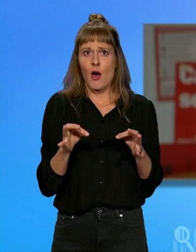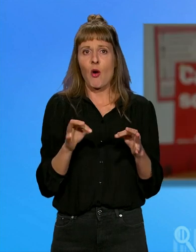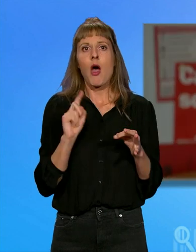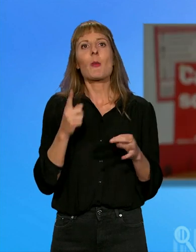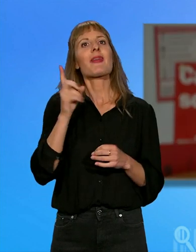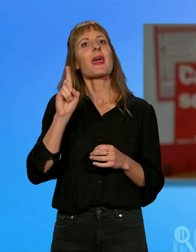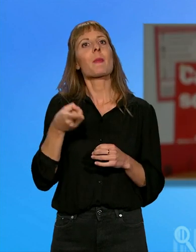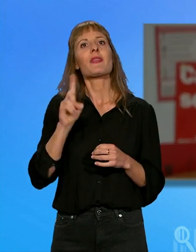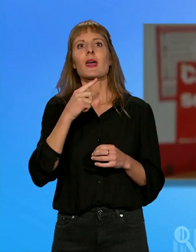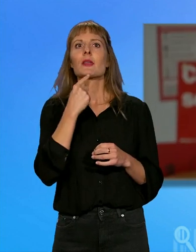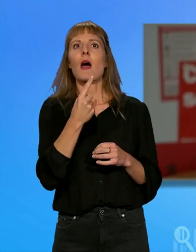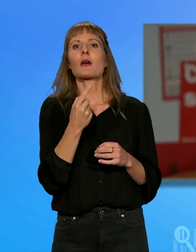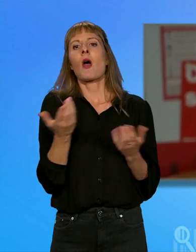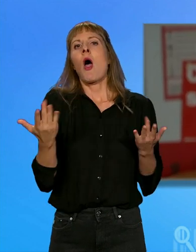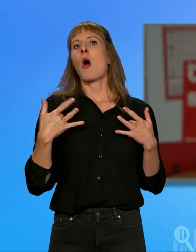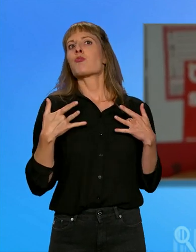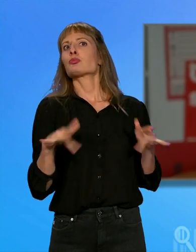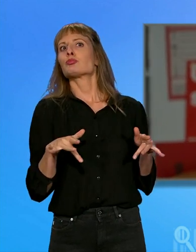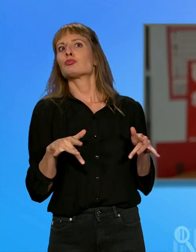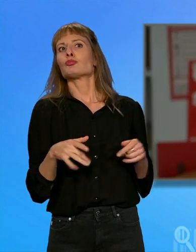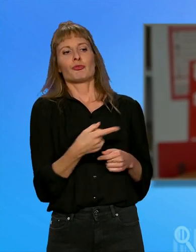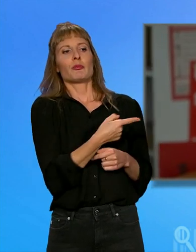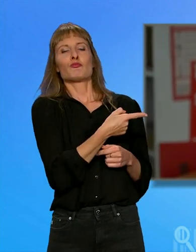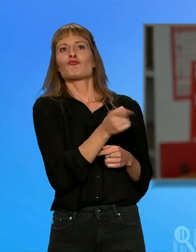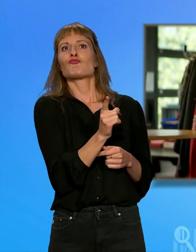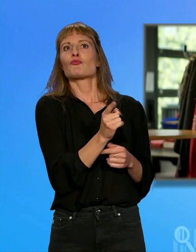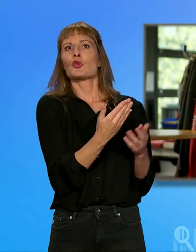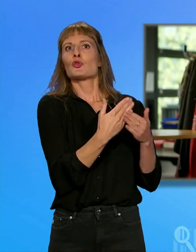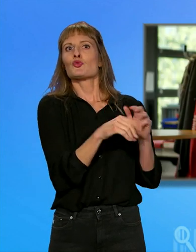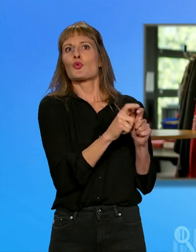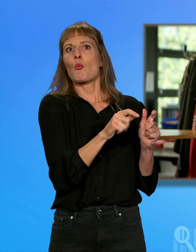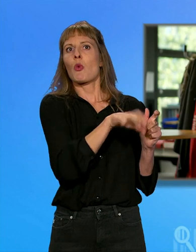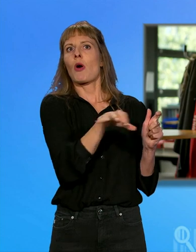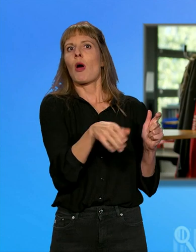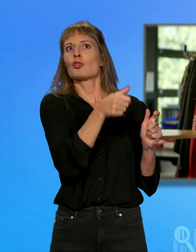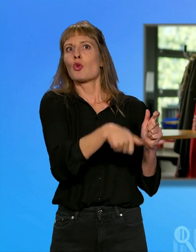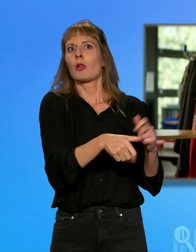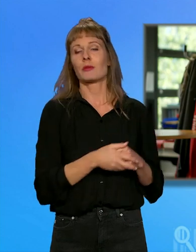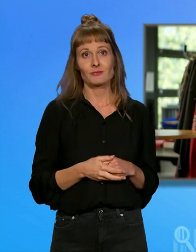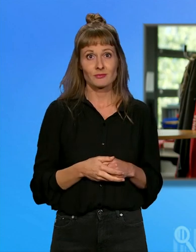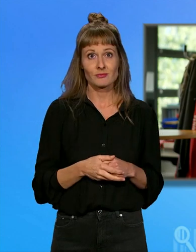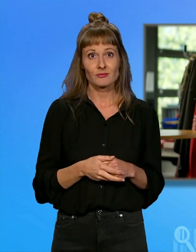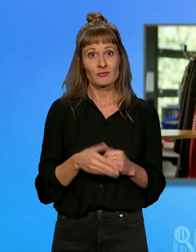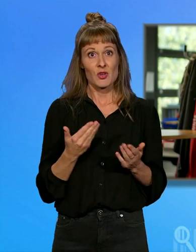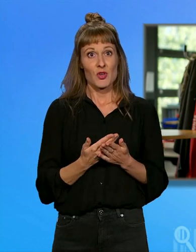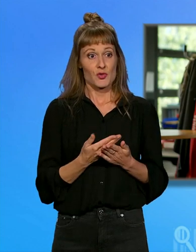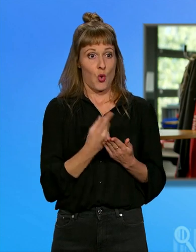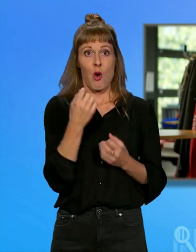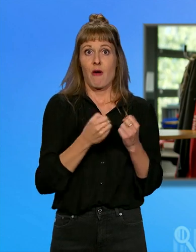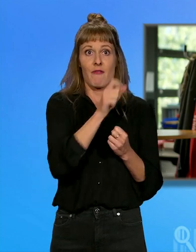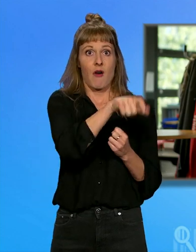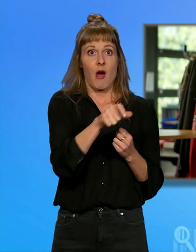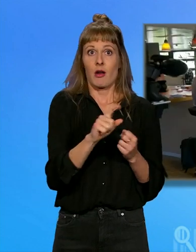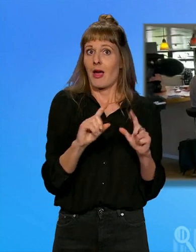so führt das zu einem riesigen Lohndumping-System, wo die Leute entrechtet werden und schlussendlich niemand mehr